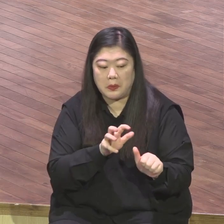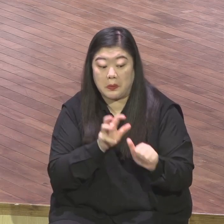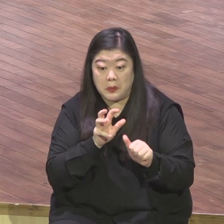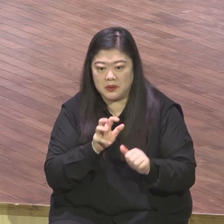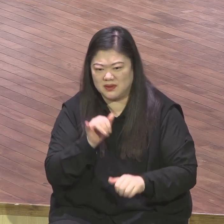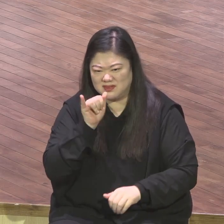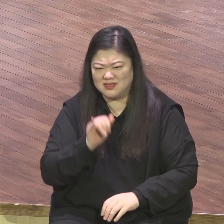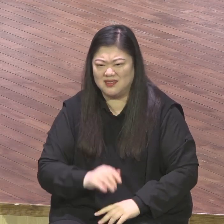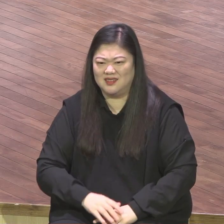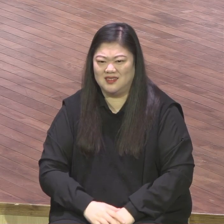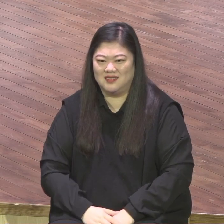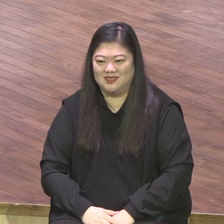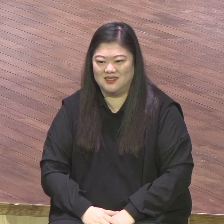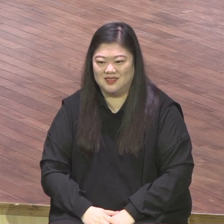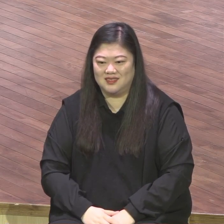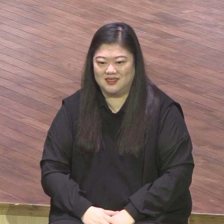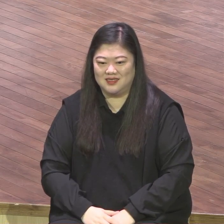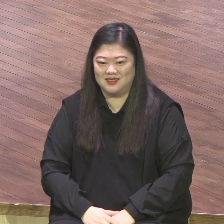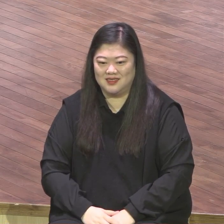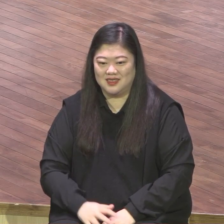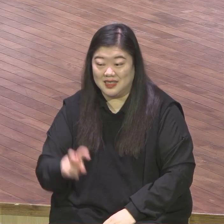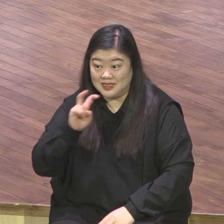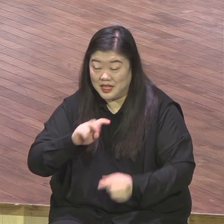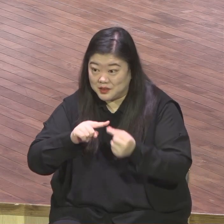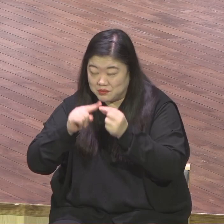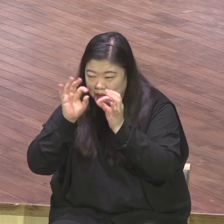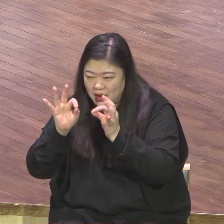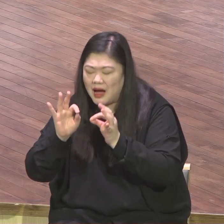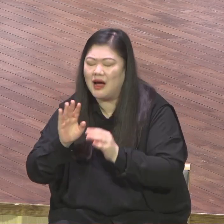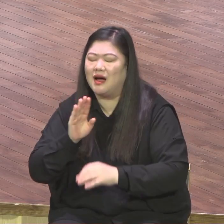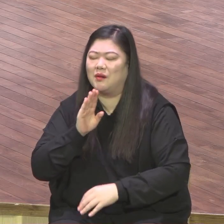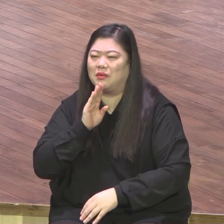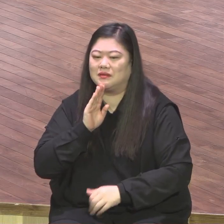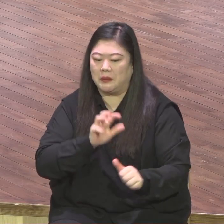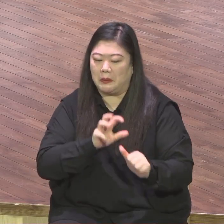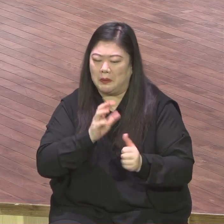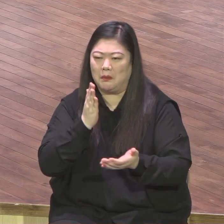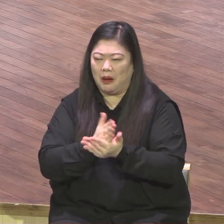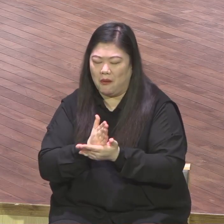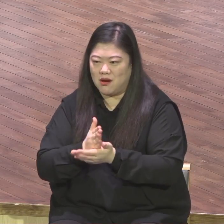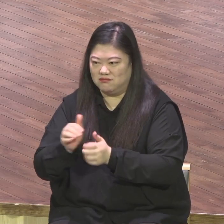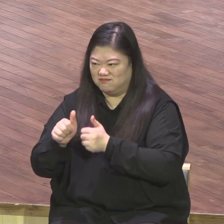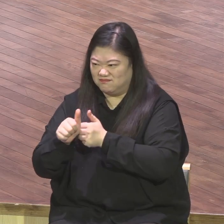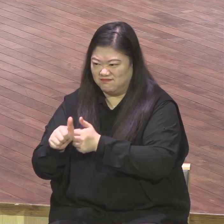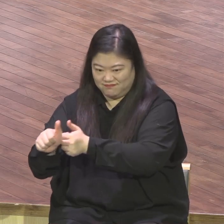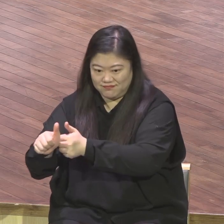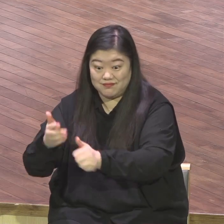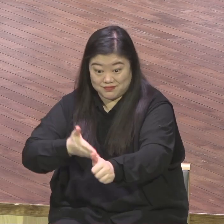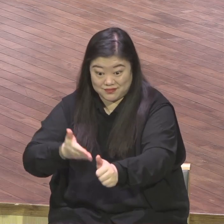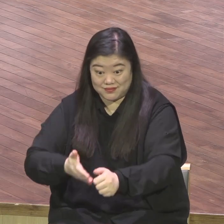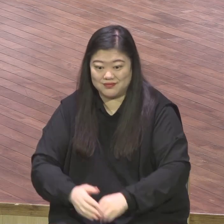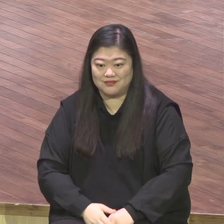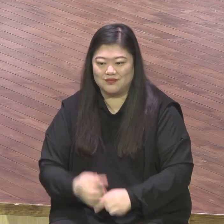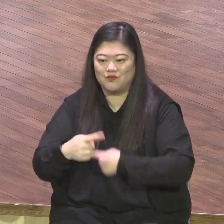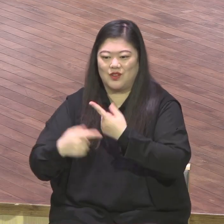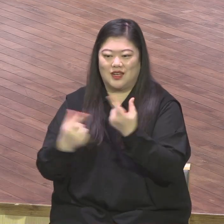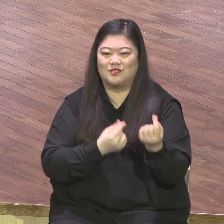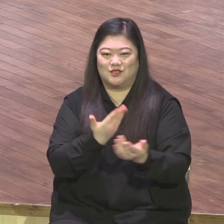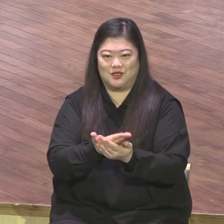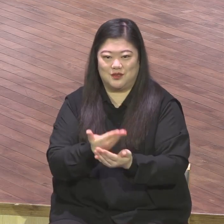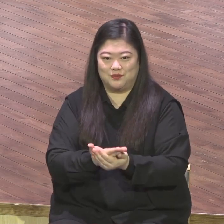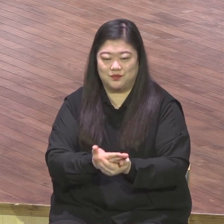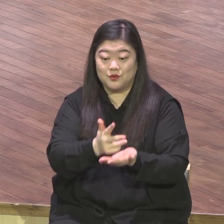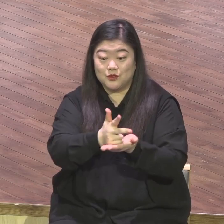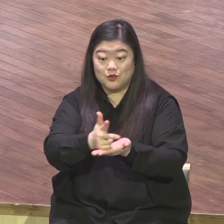있습니다. 여러분들이 찬양을 통해서 새로운 신앙 고백이기를 바랍니다. 신앙 고백합니다.